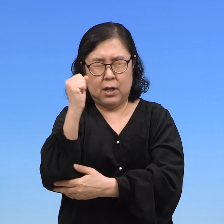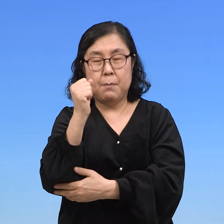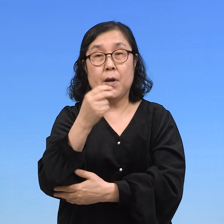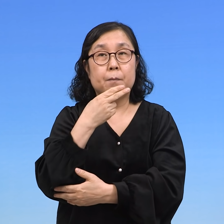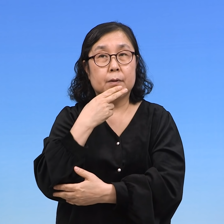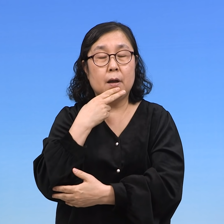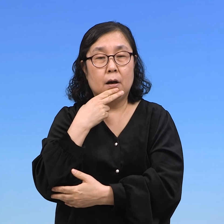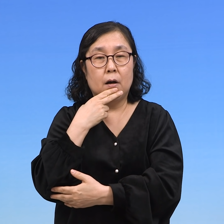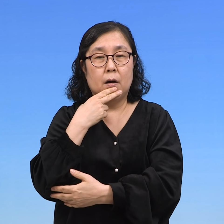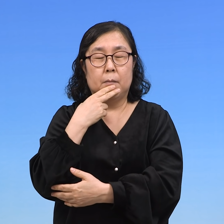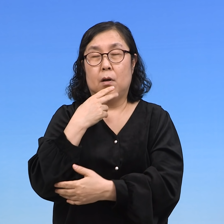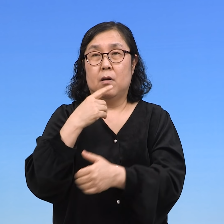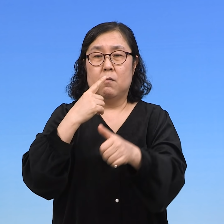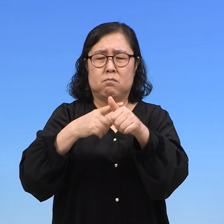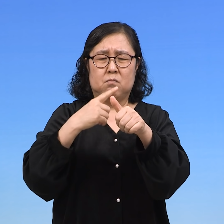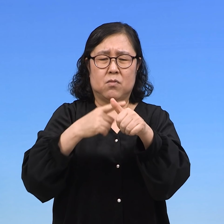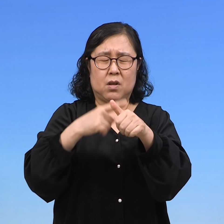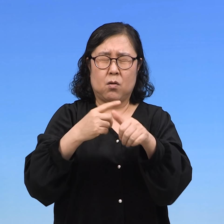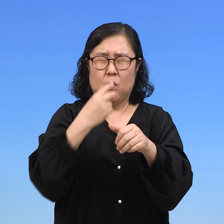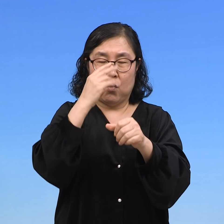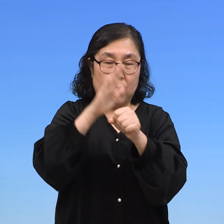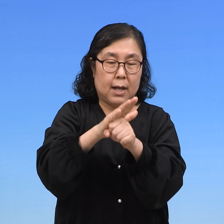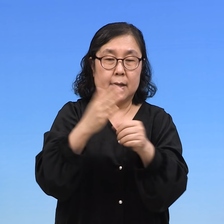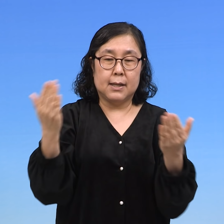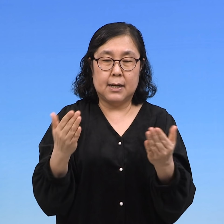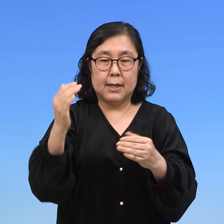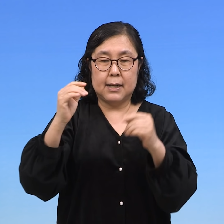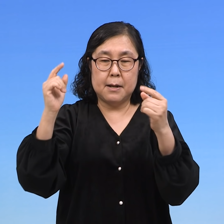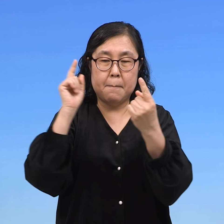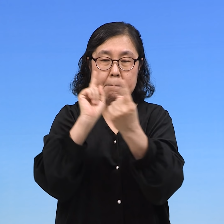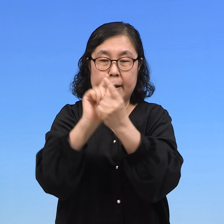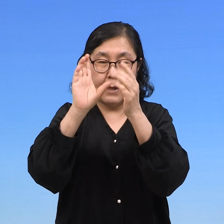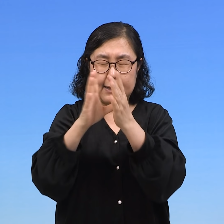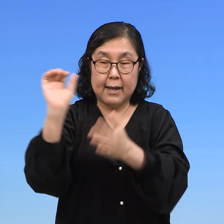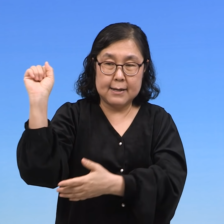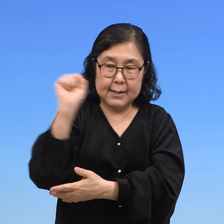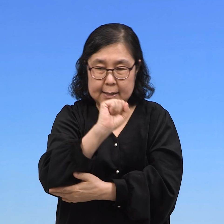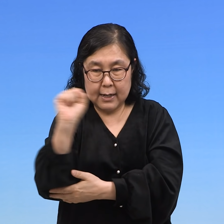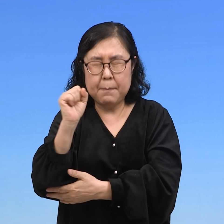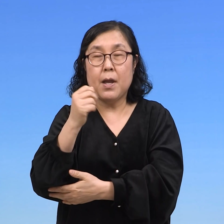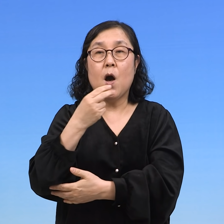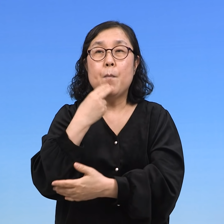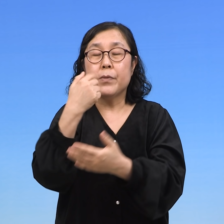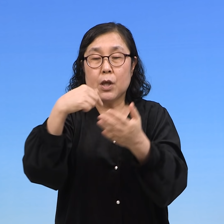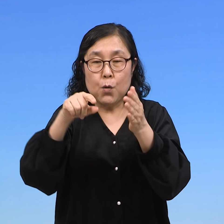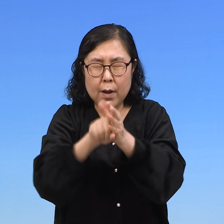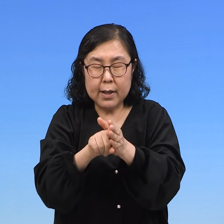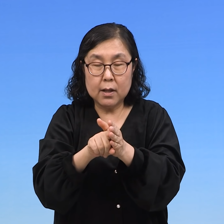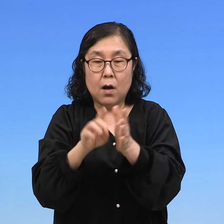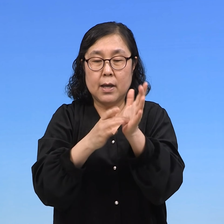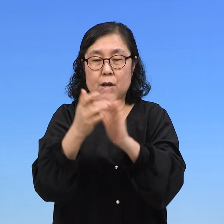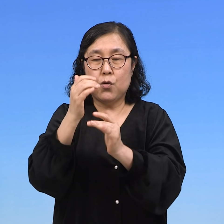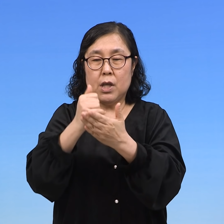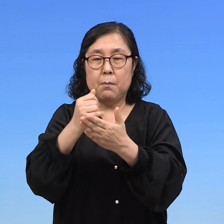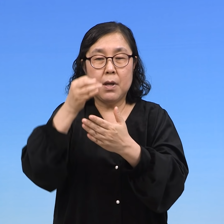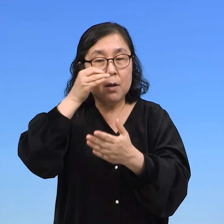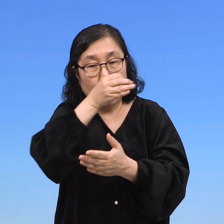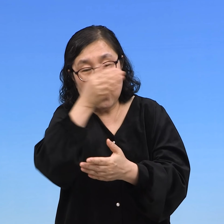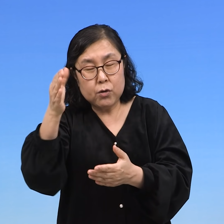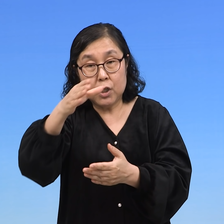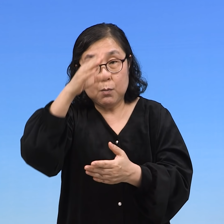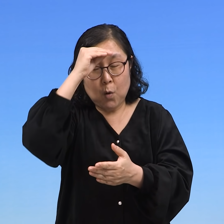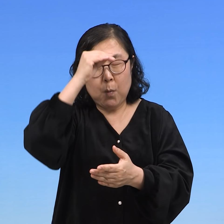더군다나 모함을 당하고 억울한 일을 당할 때 흔들리지 않기 위해서 주님이 보여주시는 모범이 하나 있는데